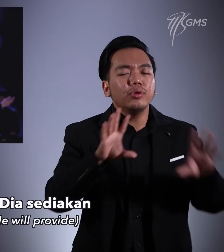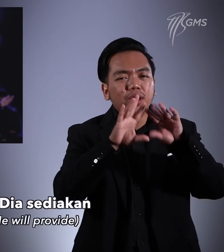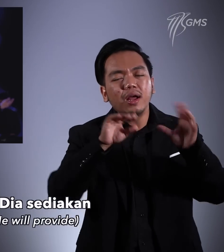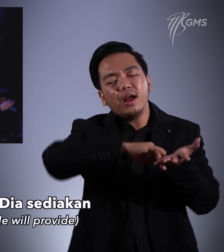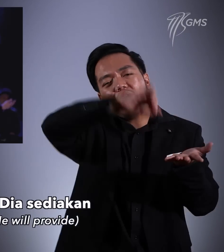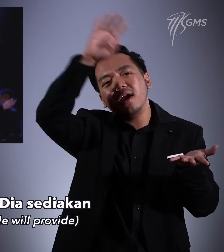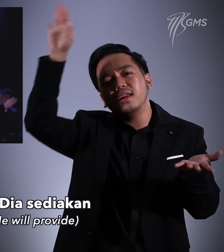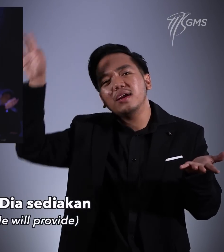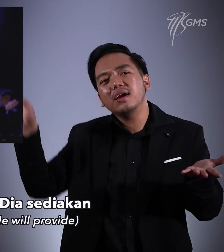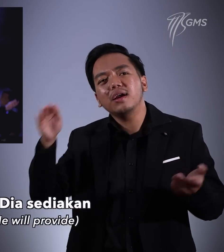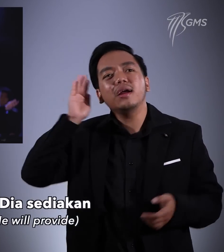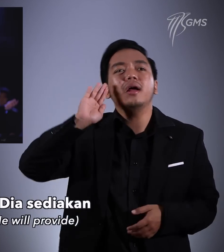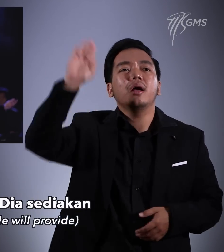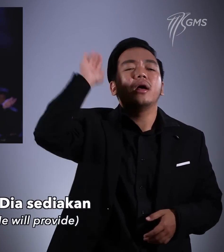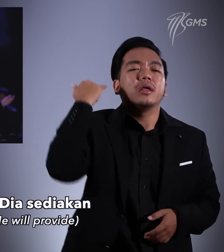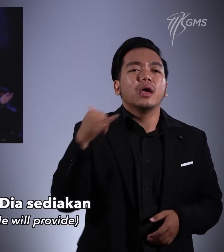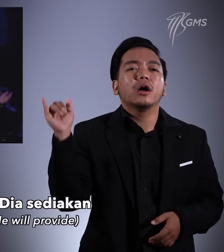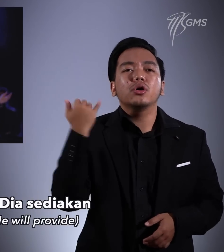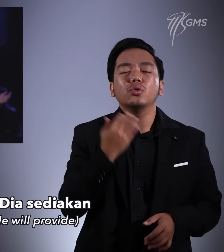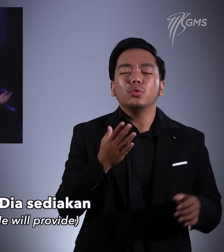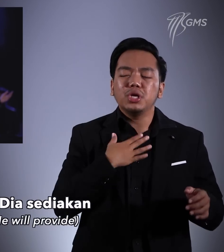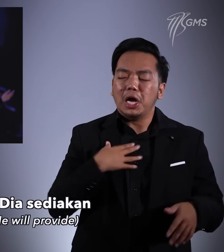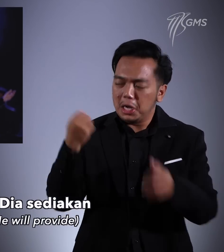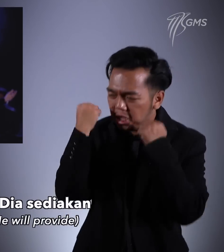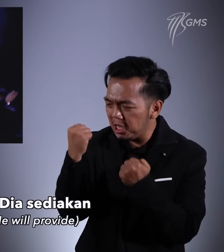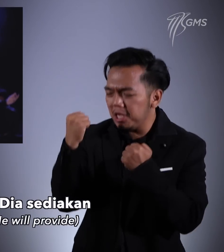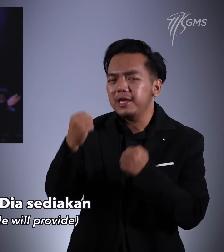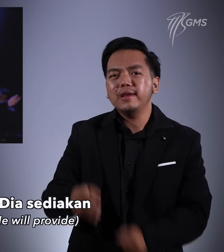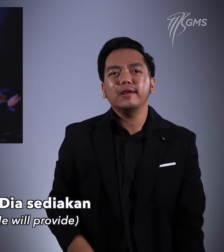Bagi kemuliaan-Nya yang ku